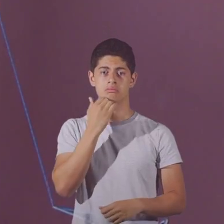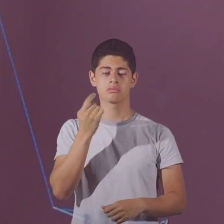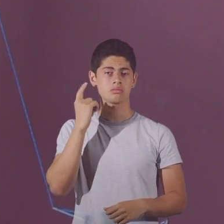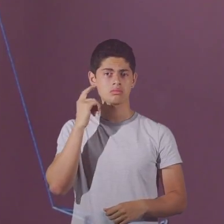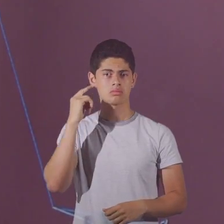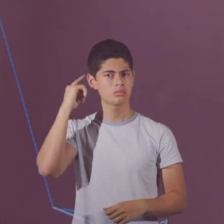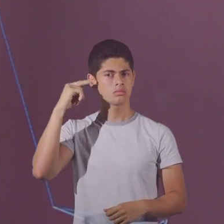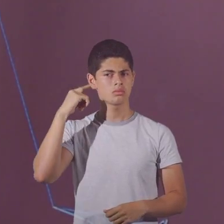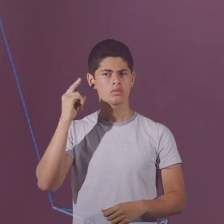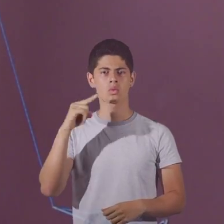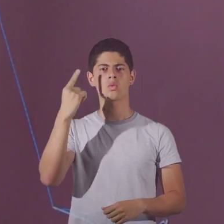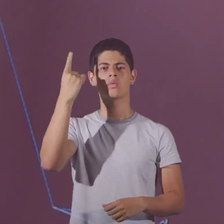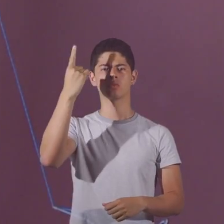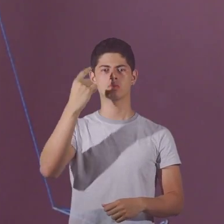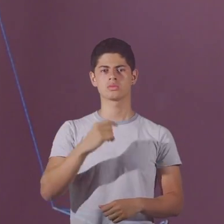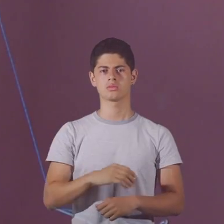oído, pues no sé